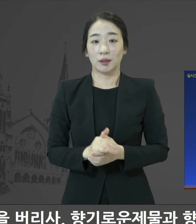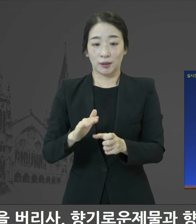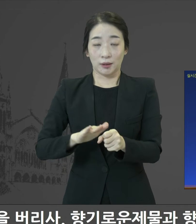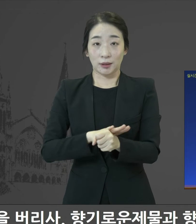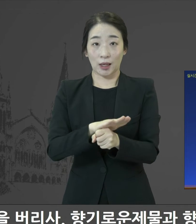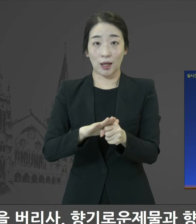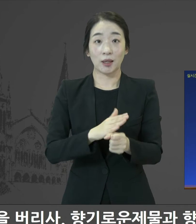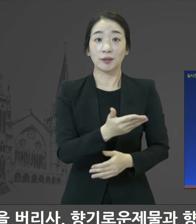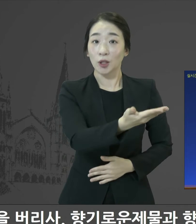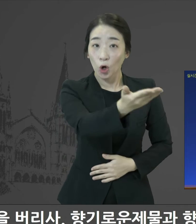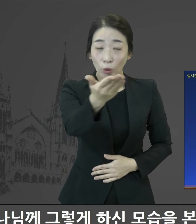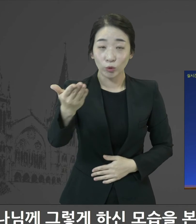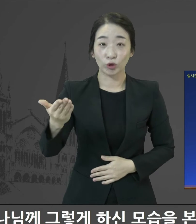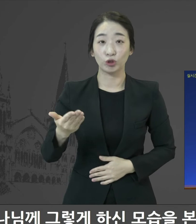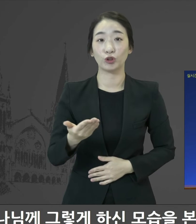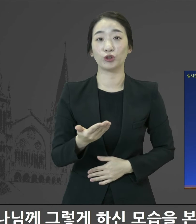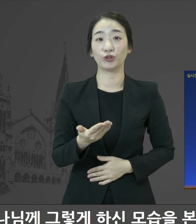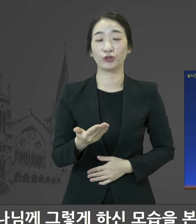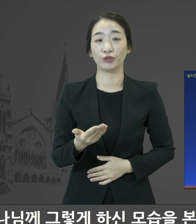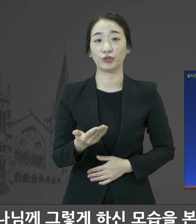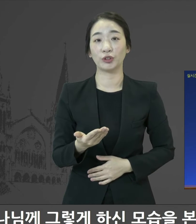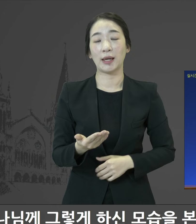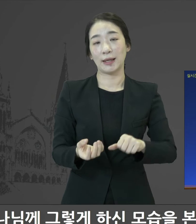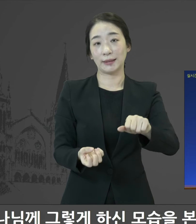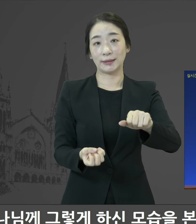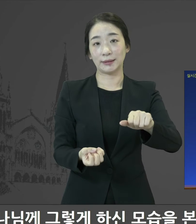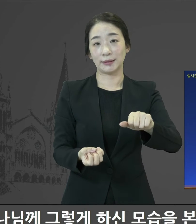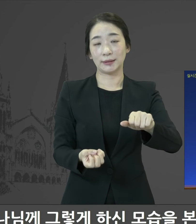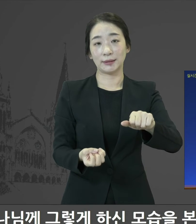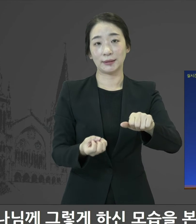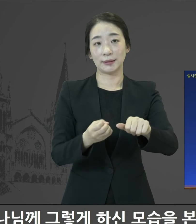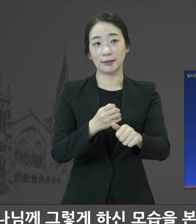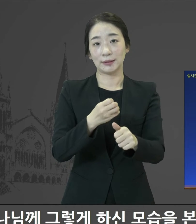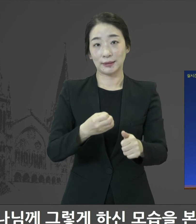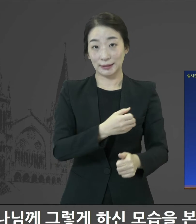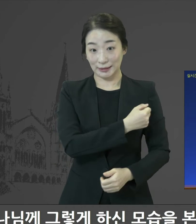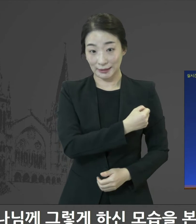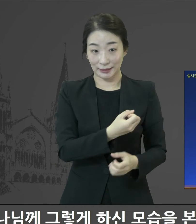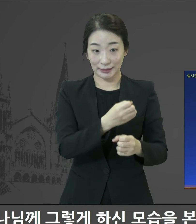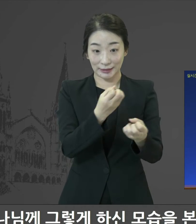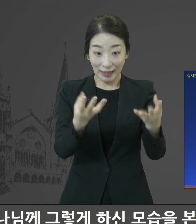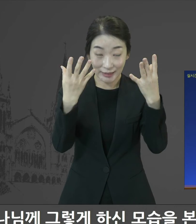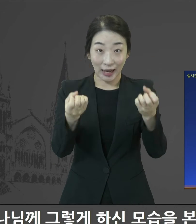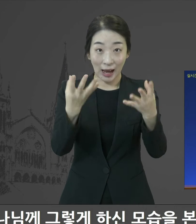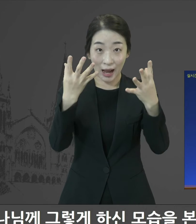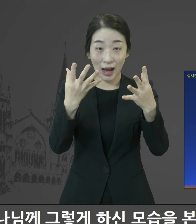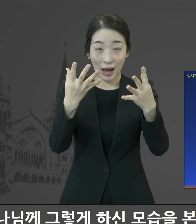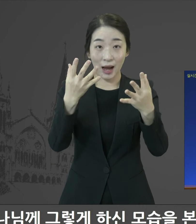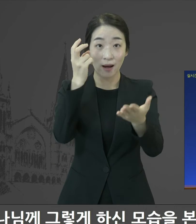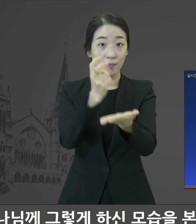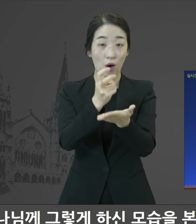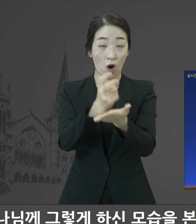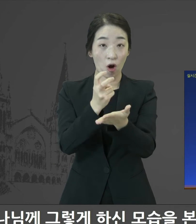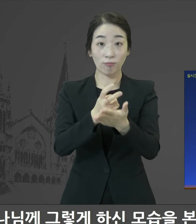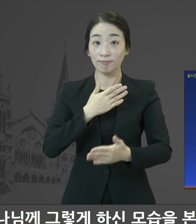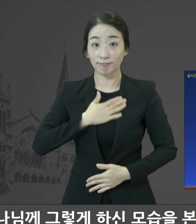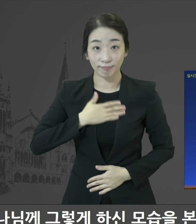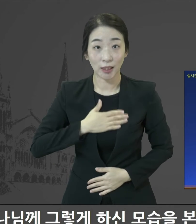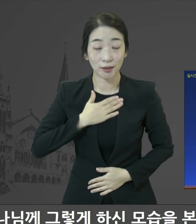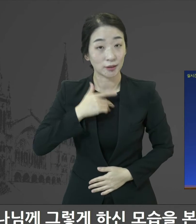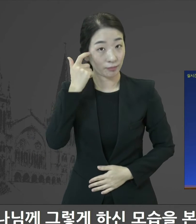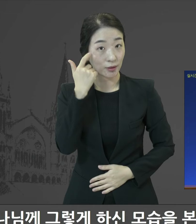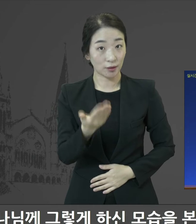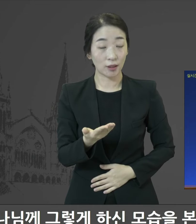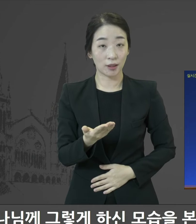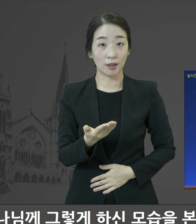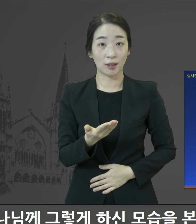제사제도 기억나시죠? 레위기 우리가 배웠던 제사제도 한번 잘 기억해 보십시다. 제사에